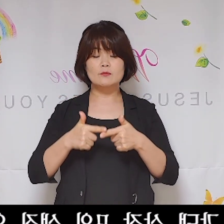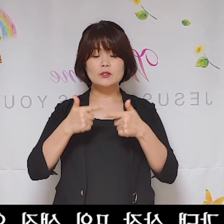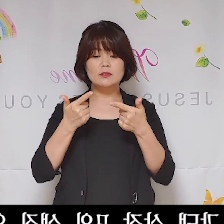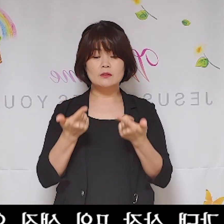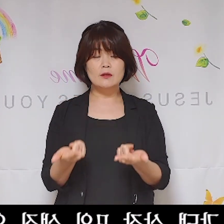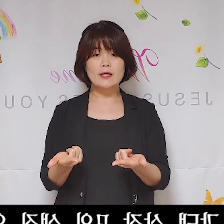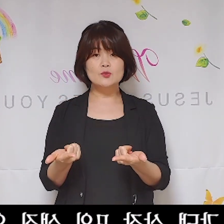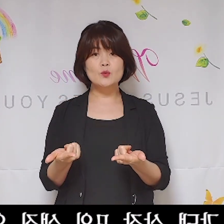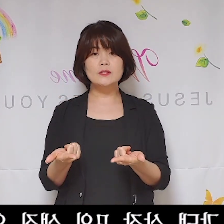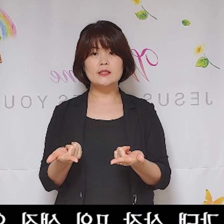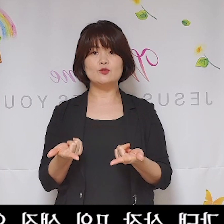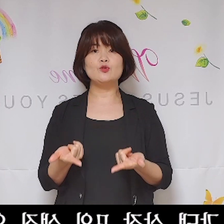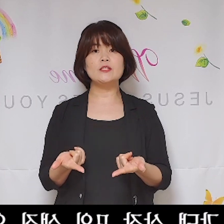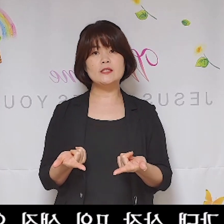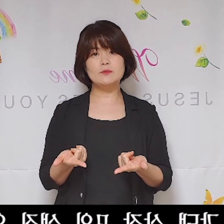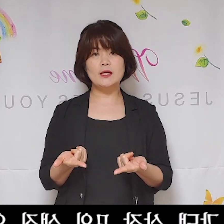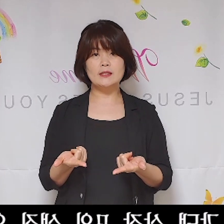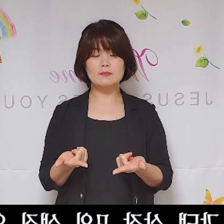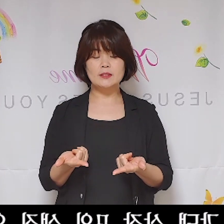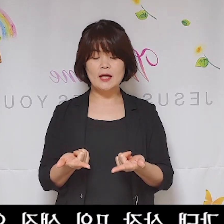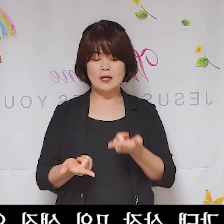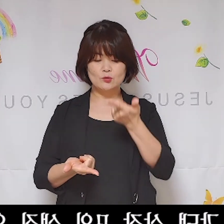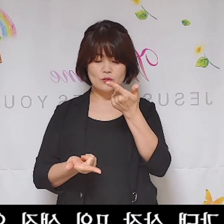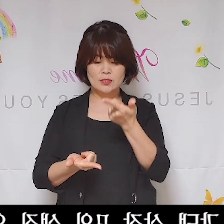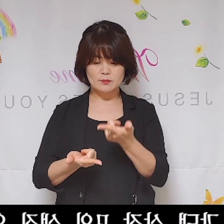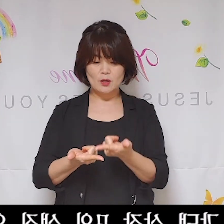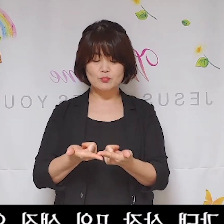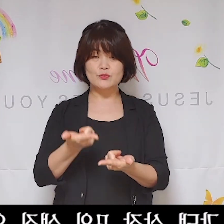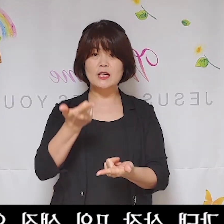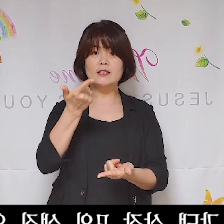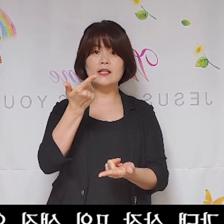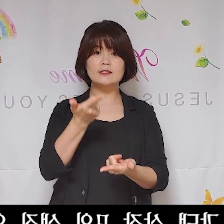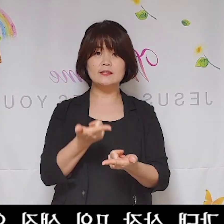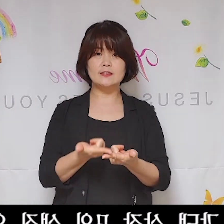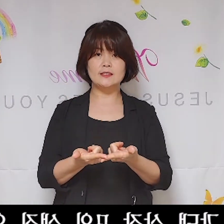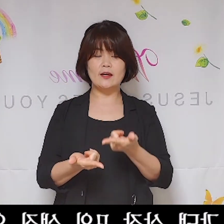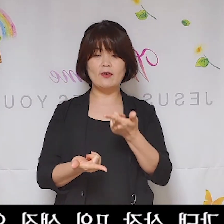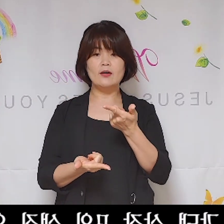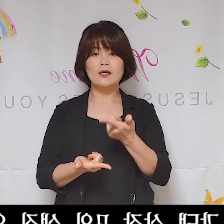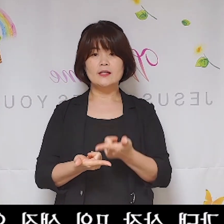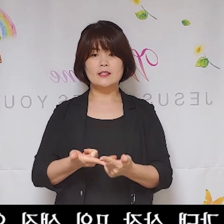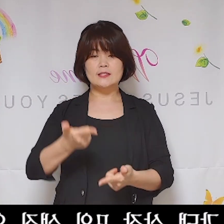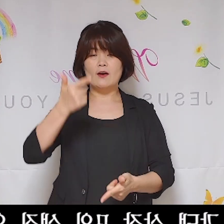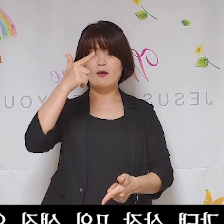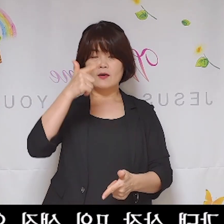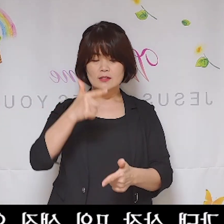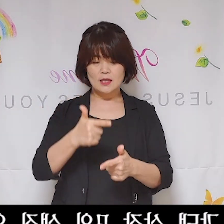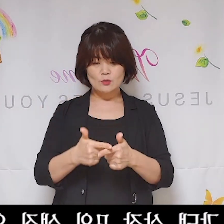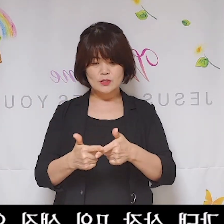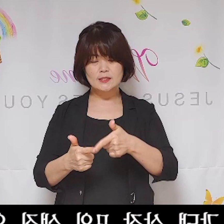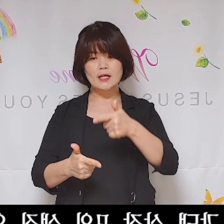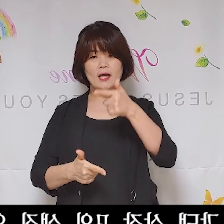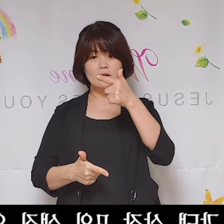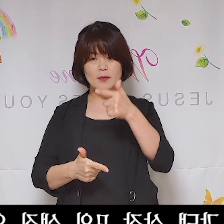점은 얘 손을 뉘시면 안 됩니다. 뉘시면 부산이라는 뜻이 돼요. 그래서 세우신